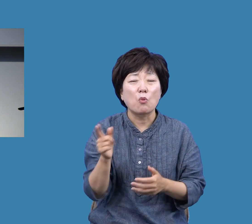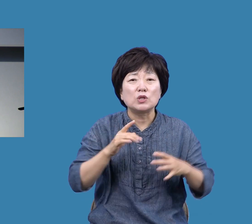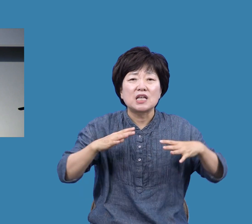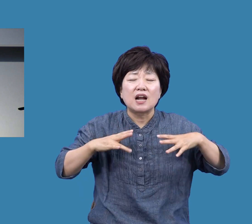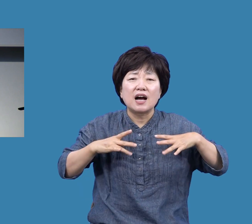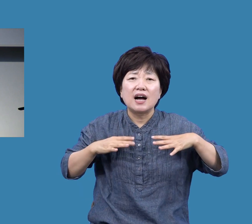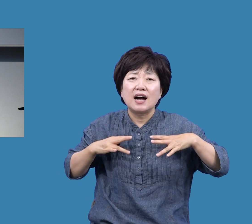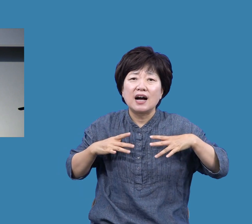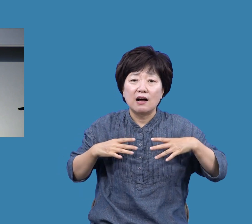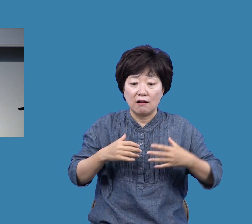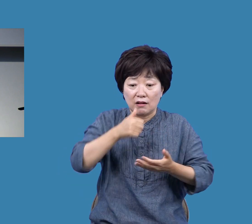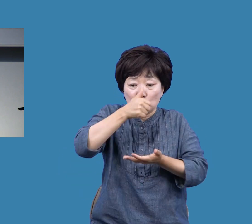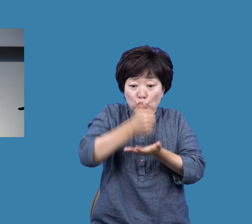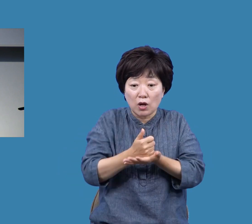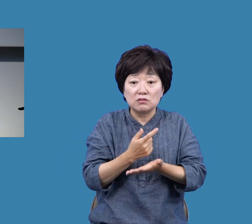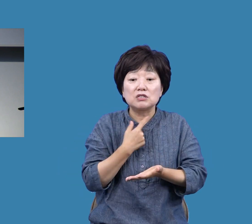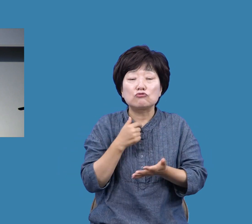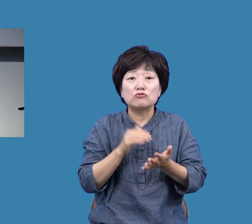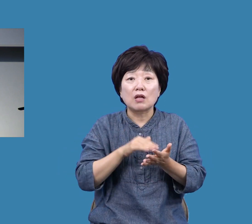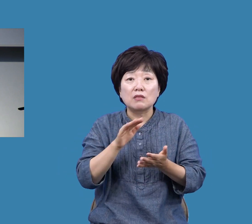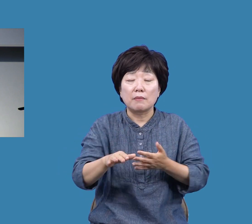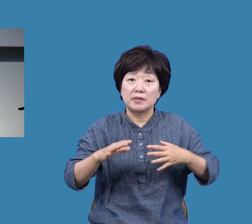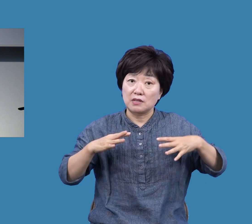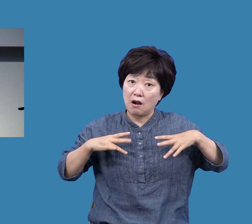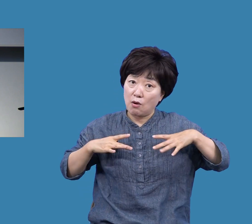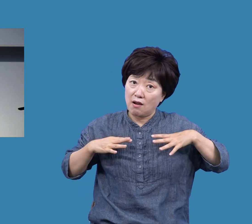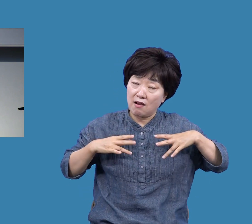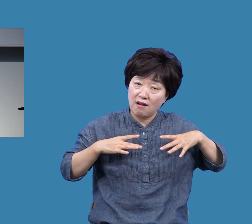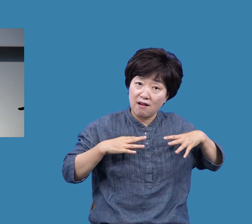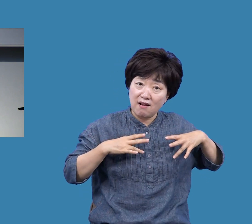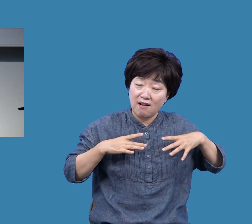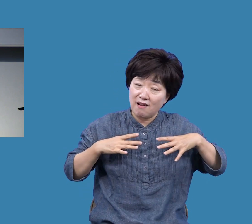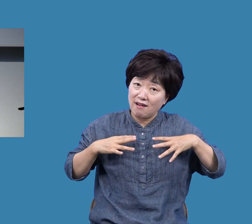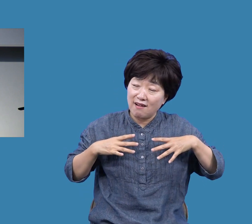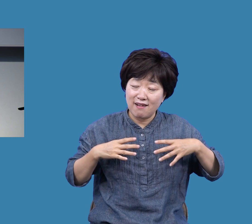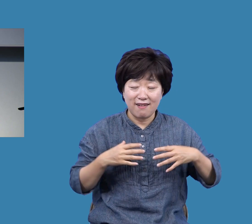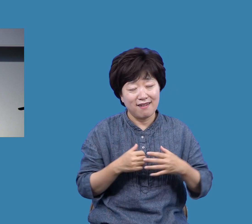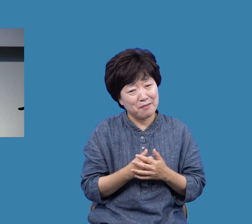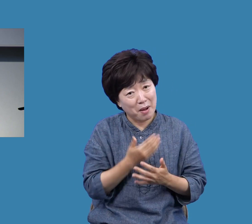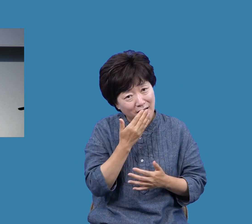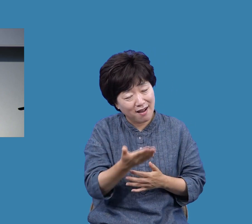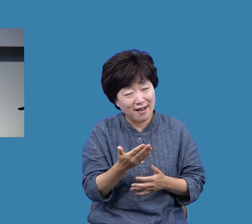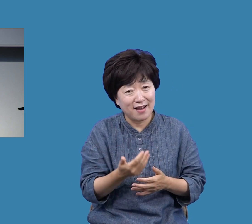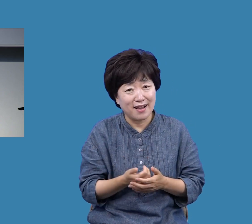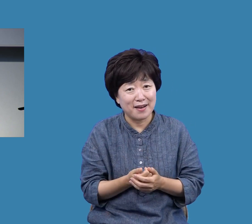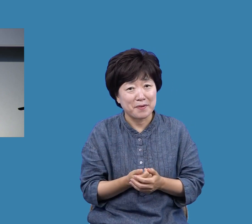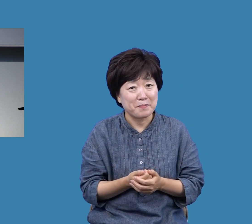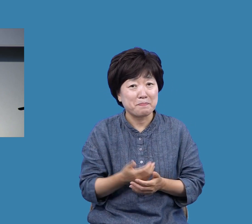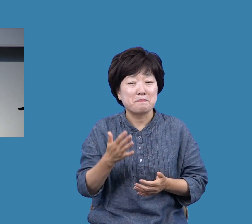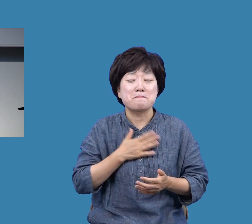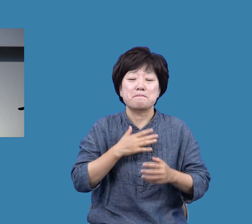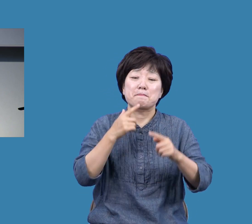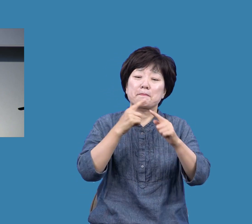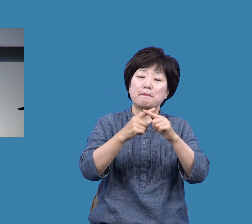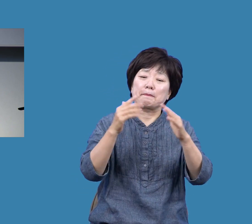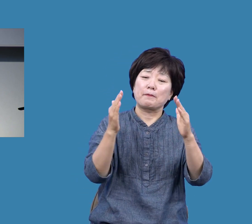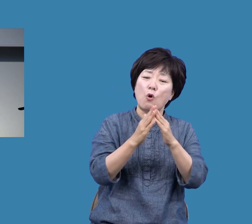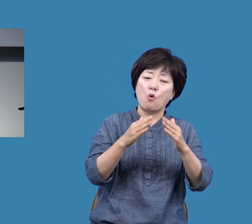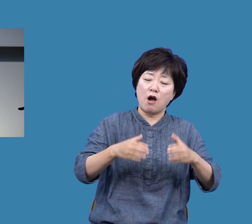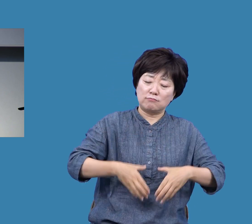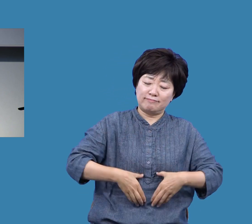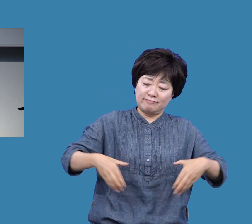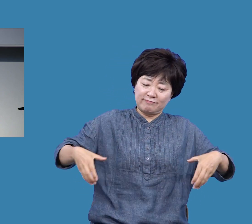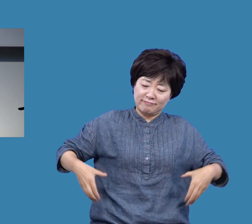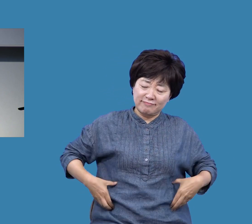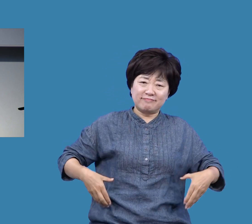아니 이런 죄를 져놓고 뭘 자랑했을까? 뭐 자랑할 내용이 뻔하지 않습니까? 아, 우리 교회는 그래도 이렇게 포용력이 있어. 이런